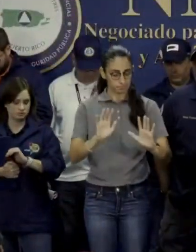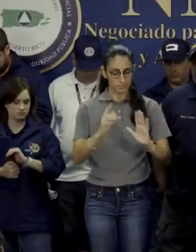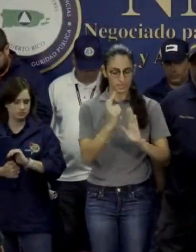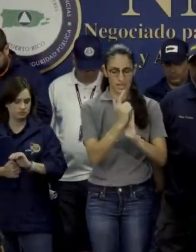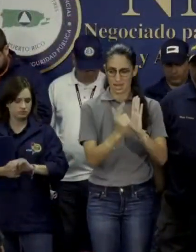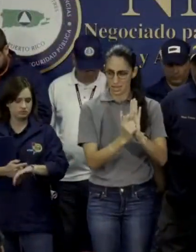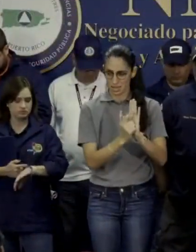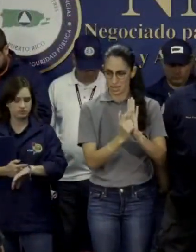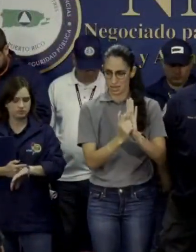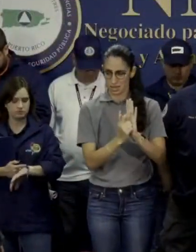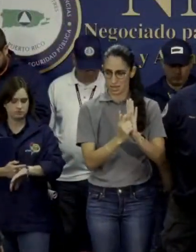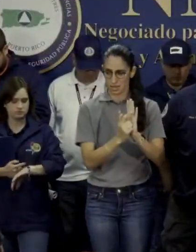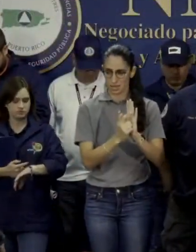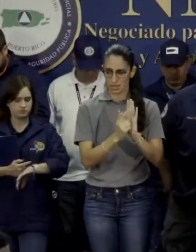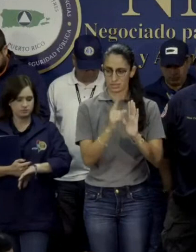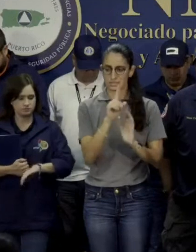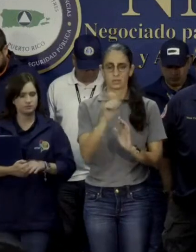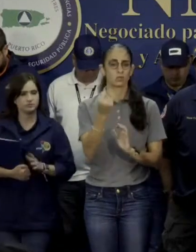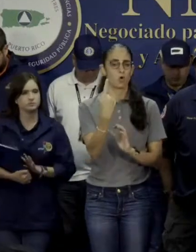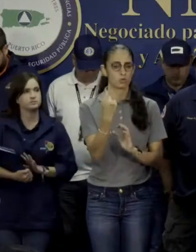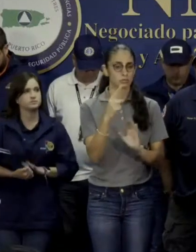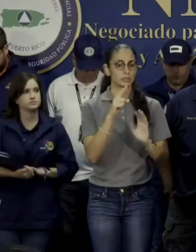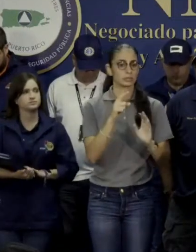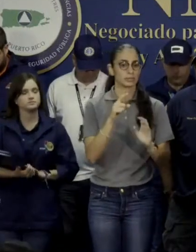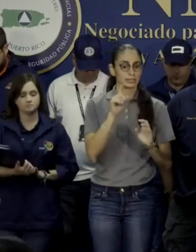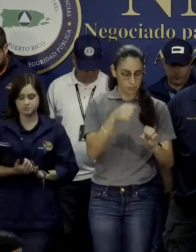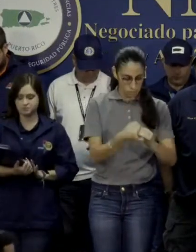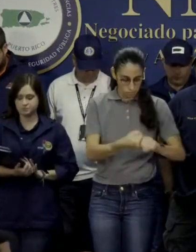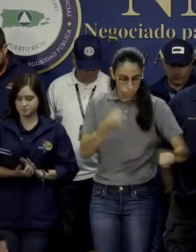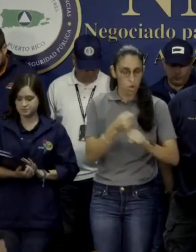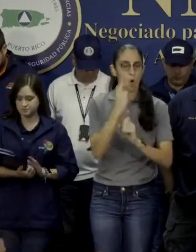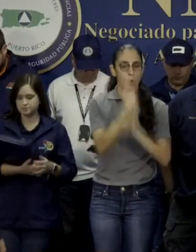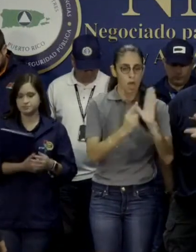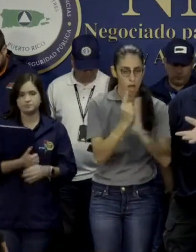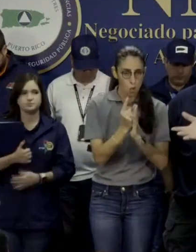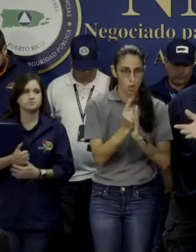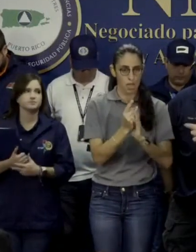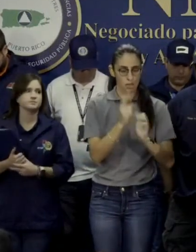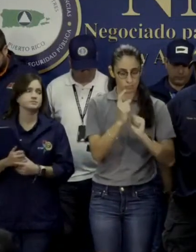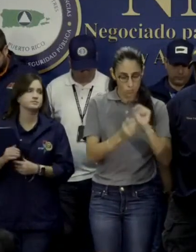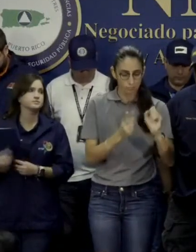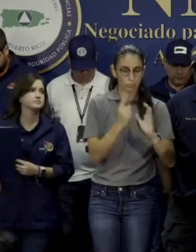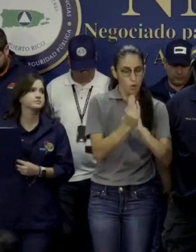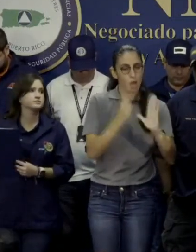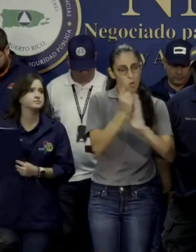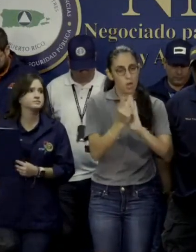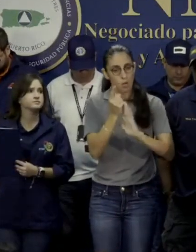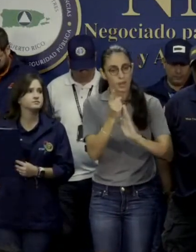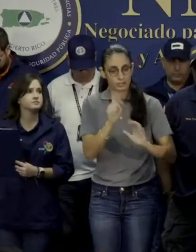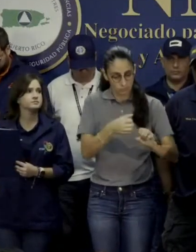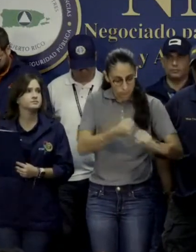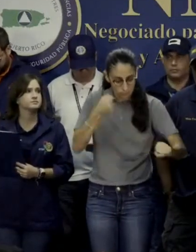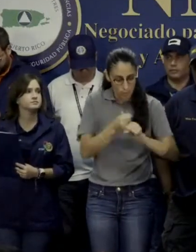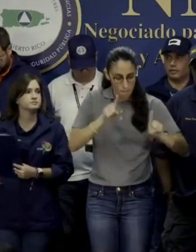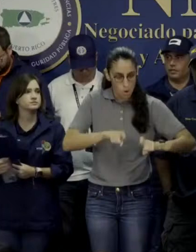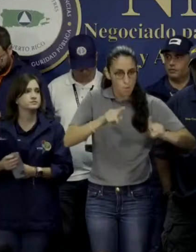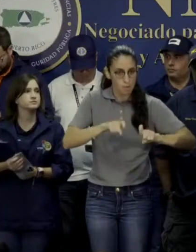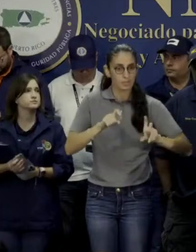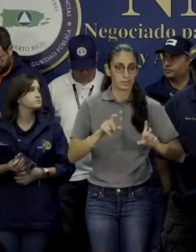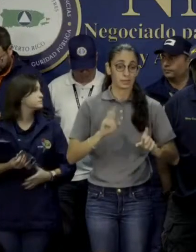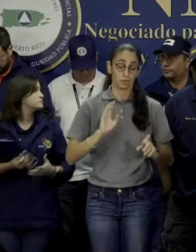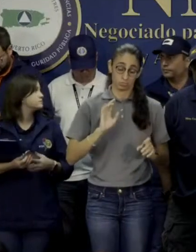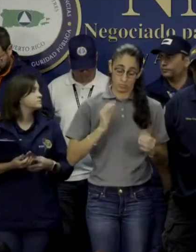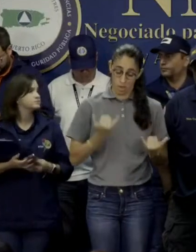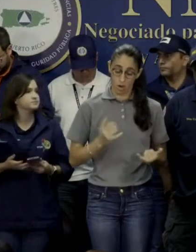establece semanalmente el generador tiene que prender por una hora y se lleva una bitácora de mantenimiento. Cosas que suceden, ¿verdad? Que obviamente tendremos que